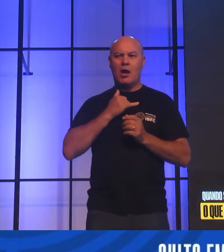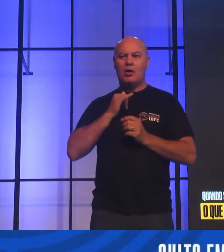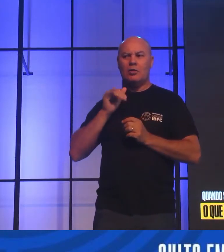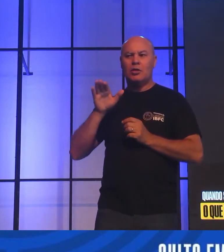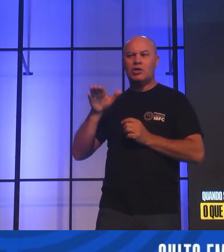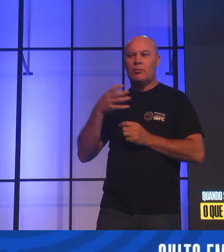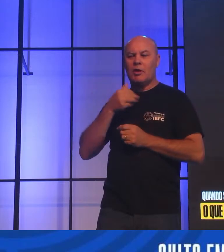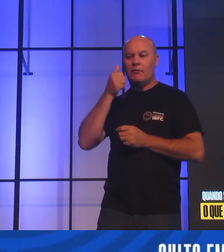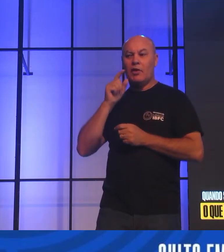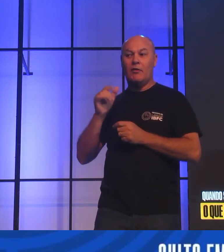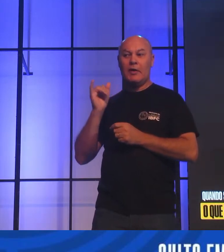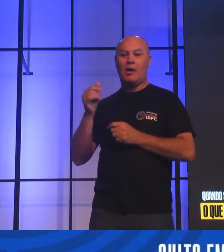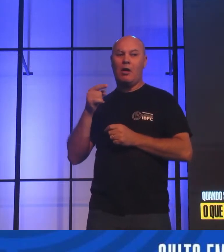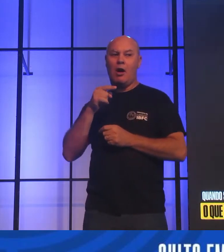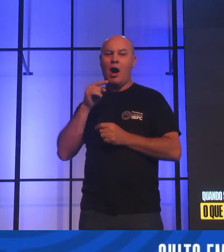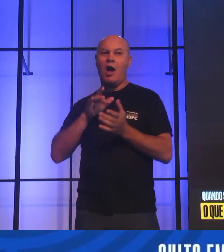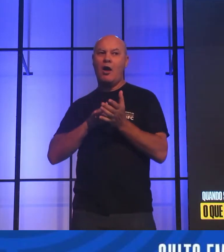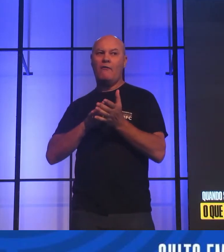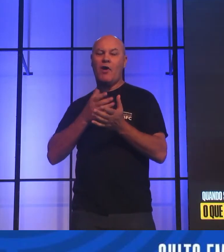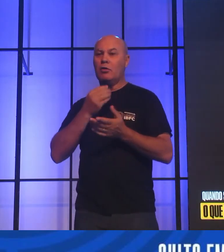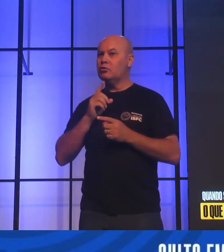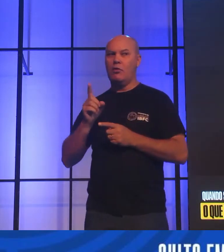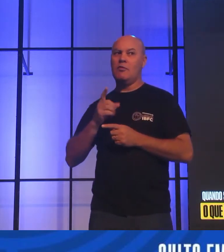Porque as reações dele